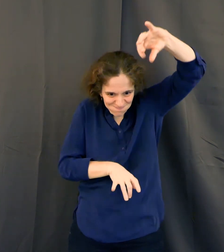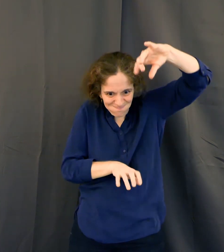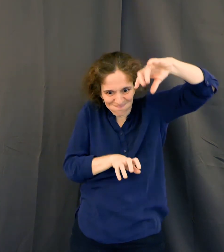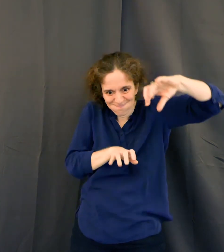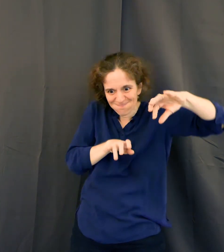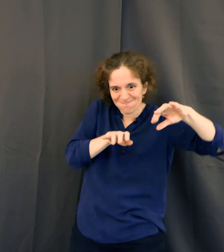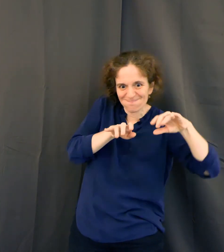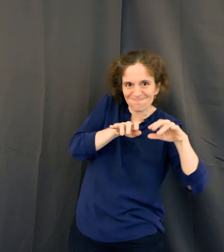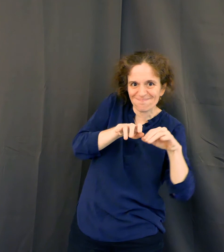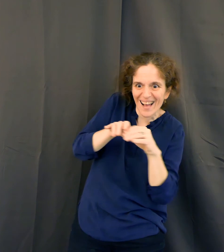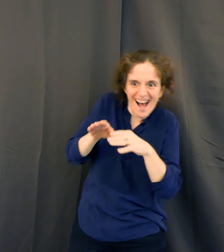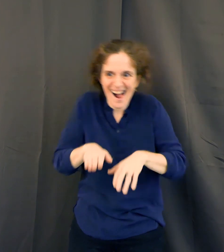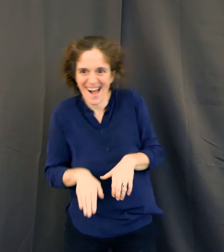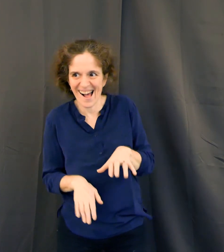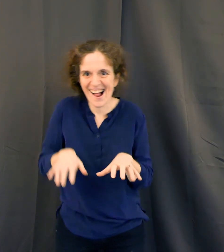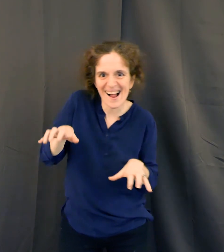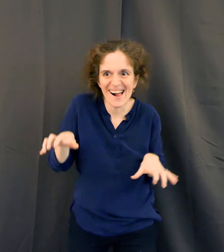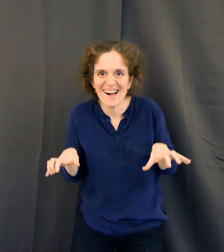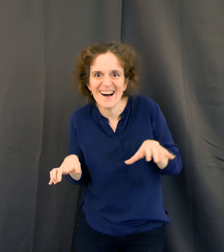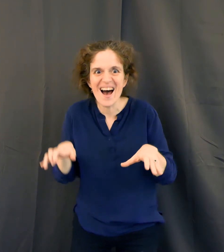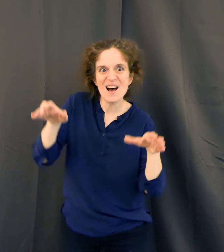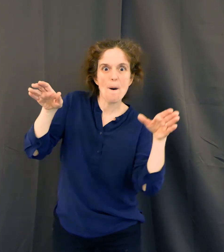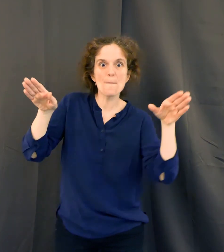Elles attendaient la nuit pour pouvoir aller voir le sapin.